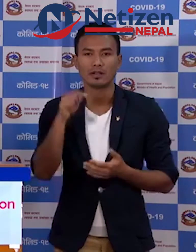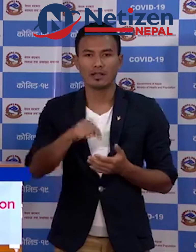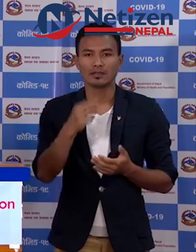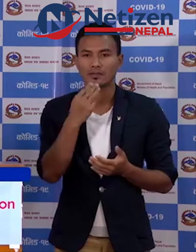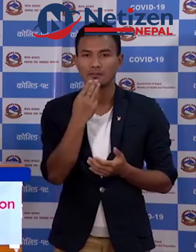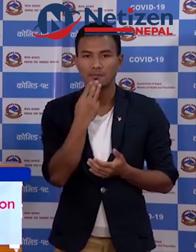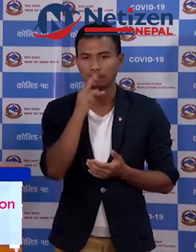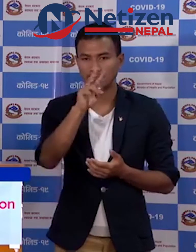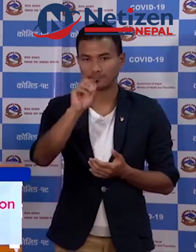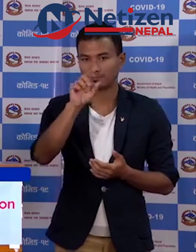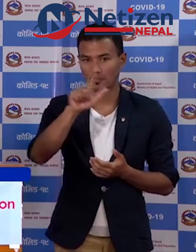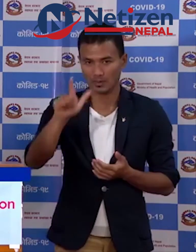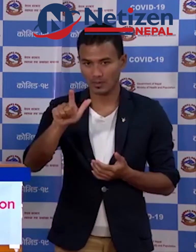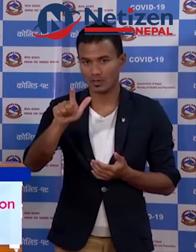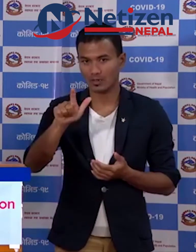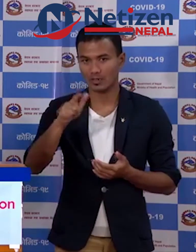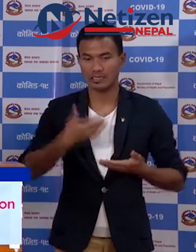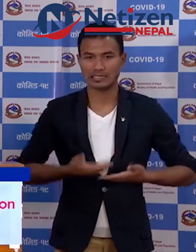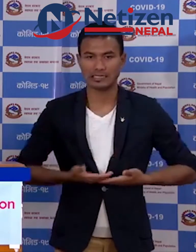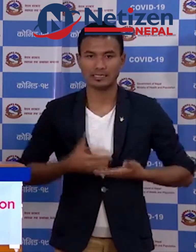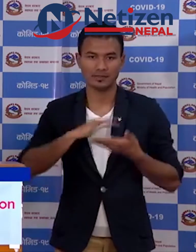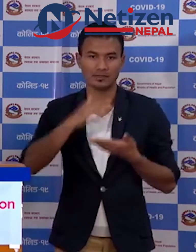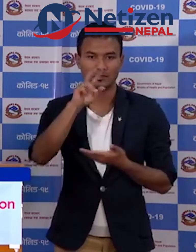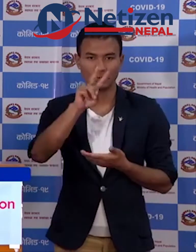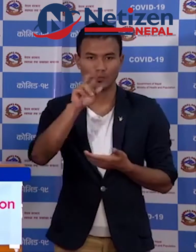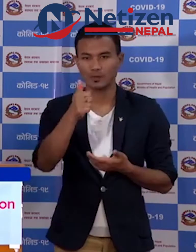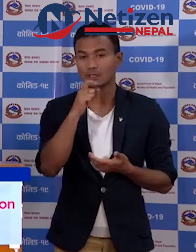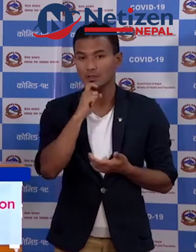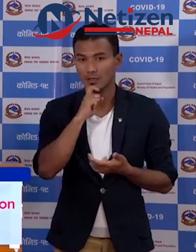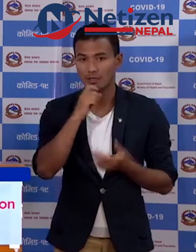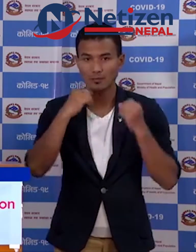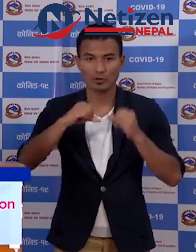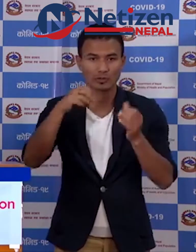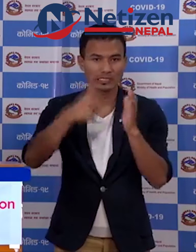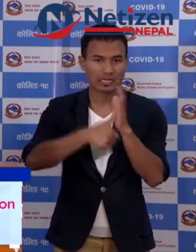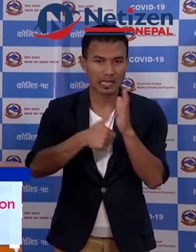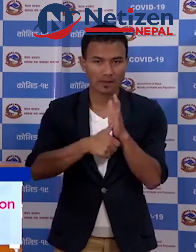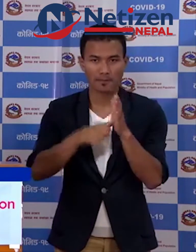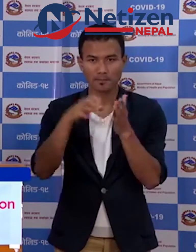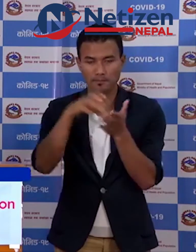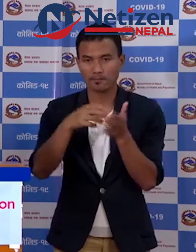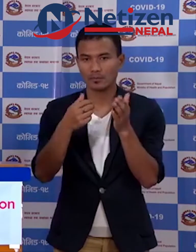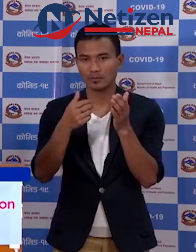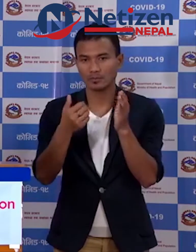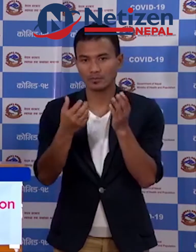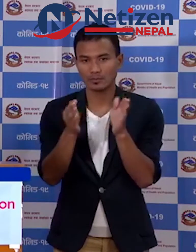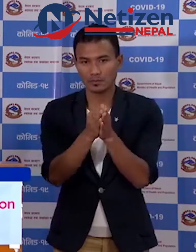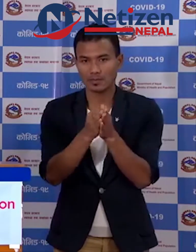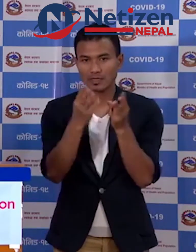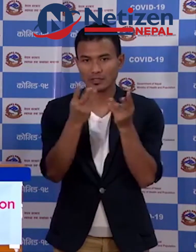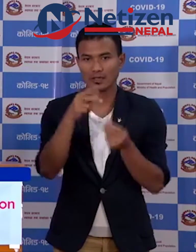आज मिति 2077 जेठ 26 गते। प्रयोगशाला में परीक्षण जम्मा